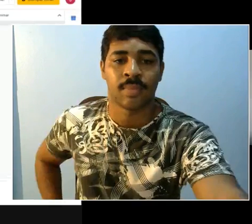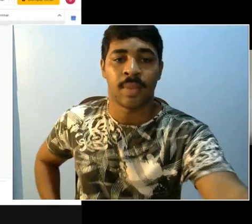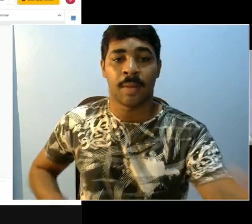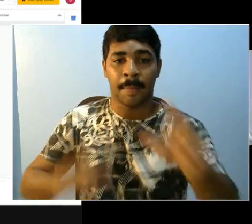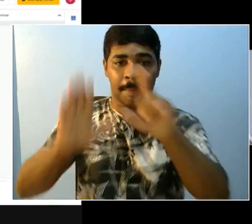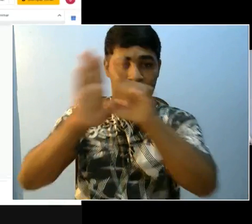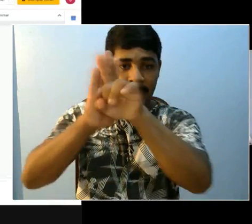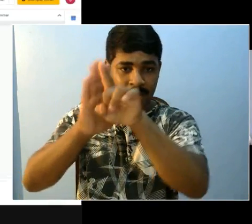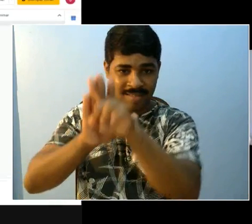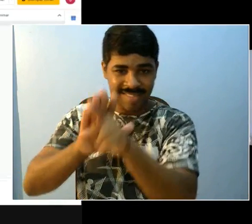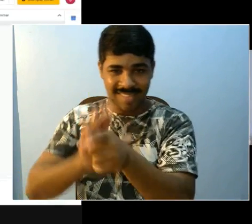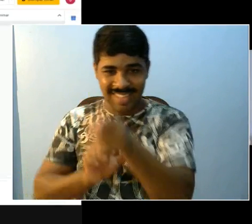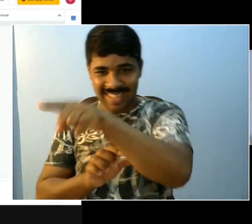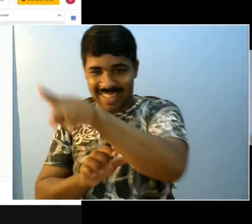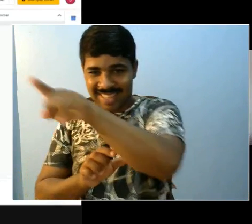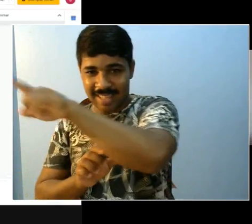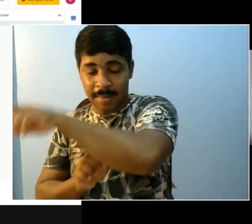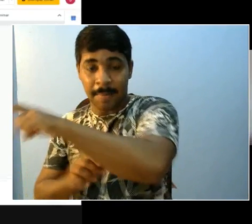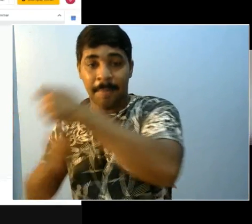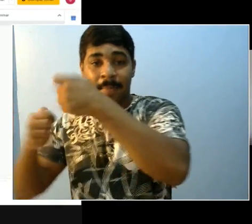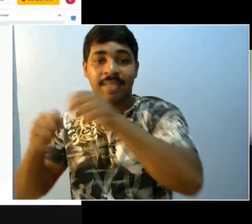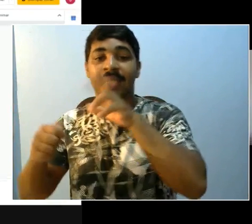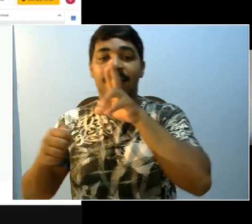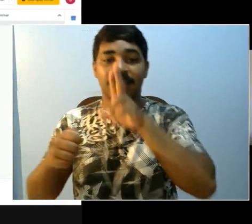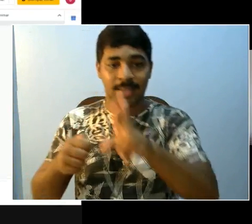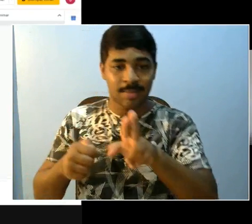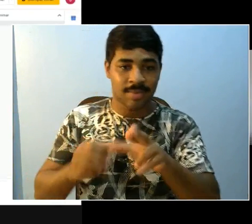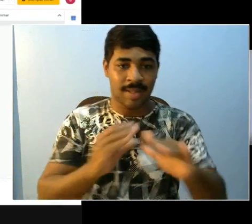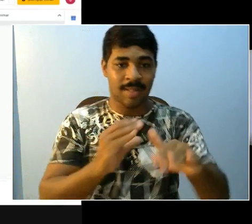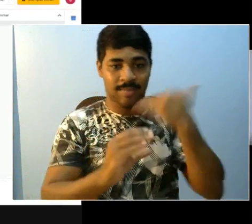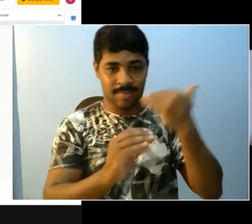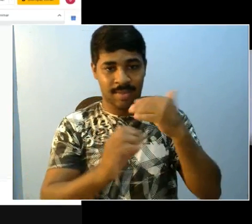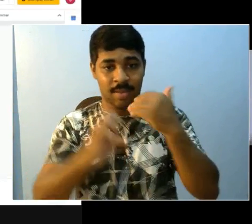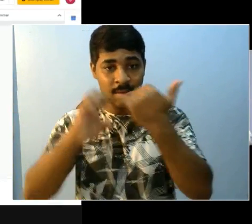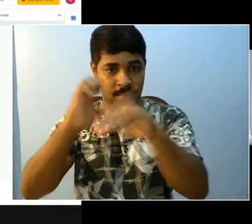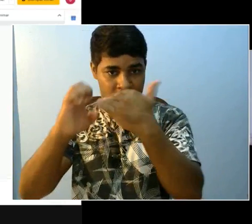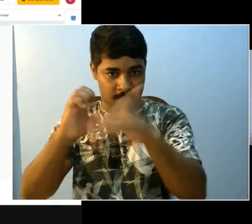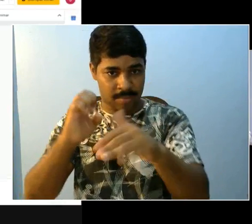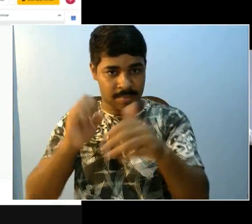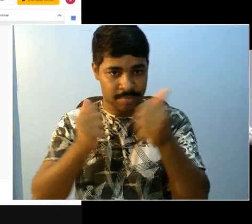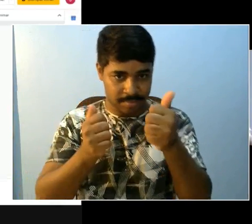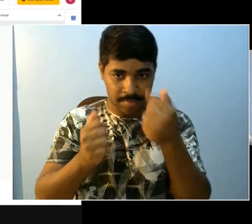E devolve para você no aula. Não, no e-mail. No e-mail.